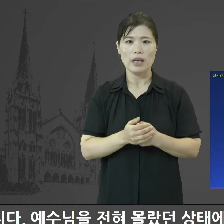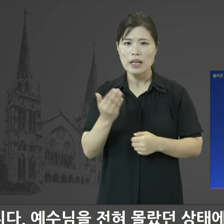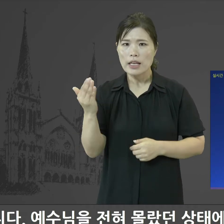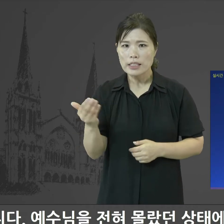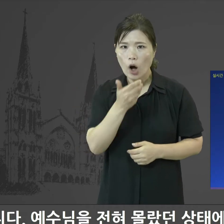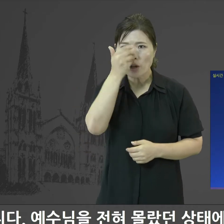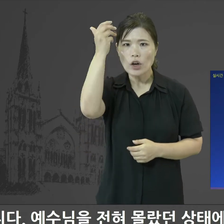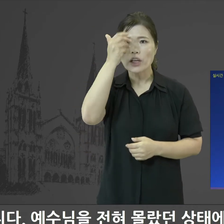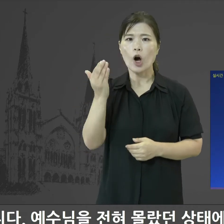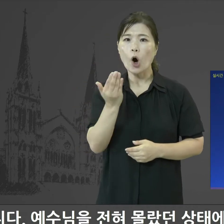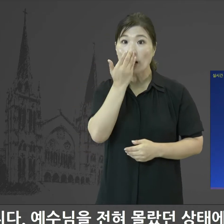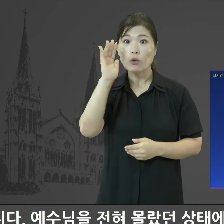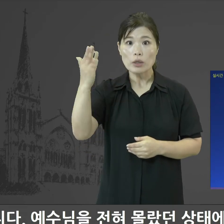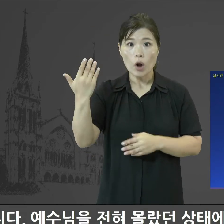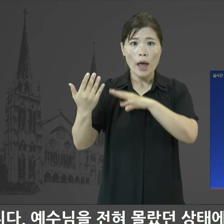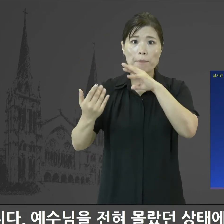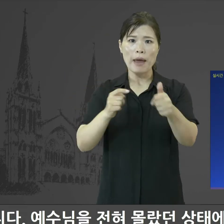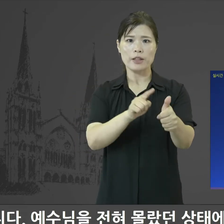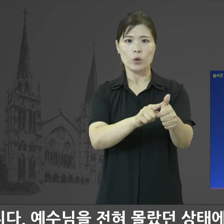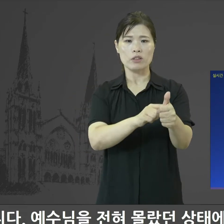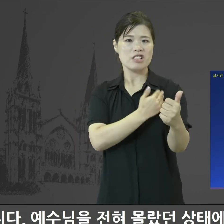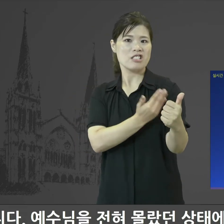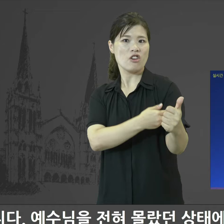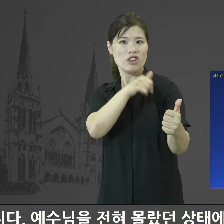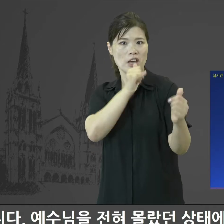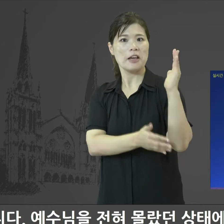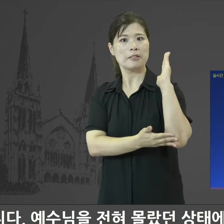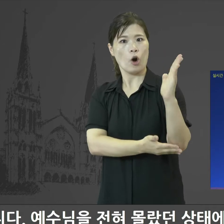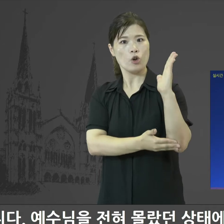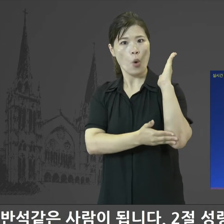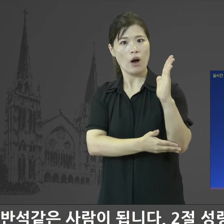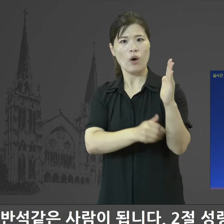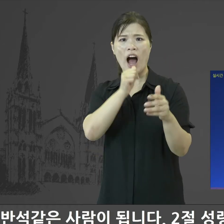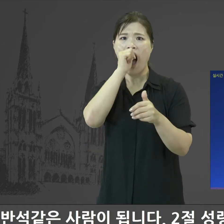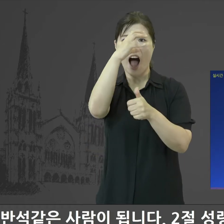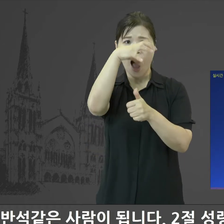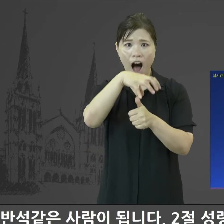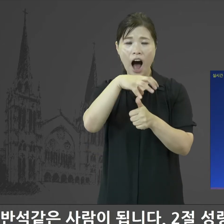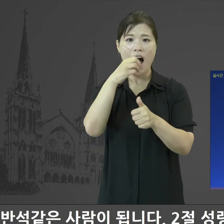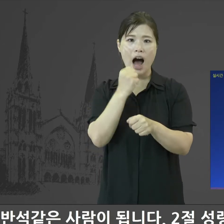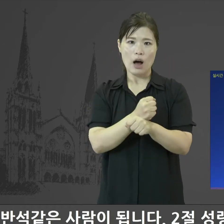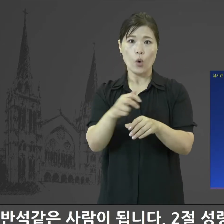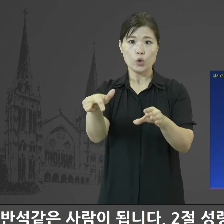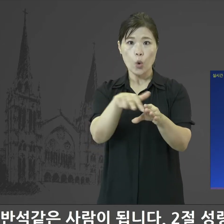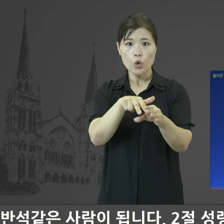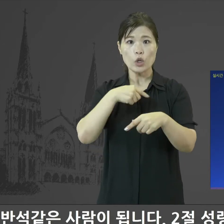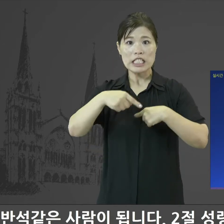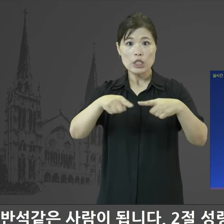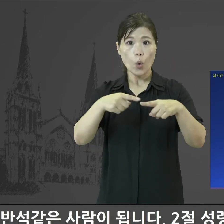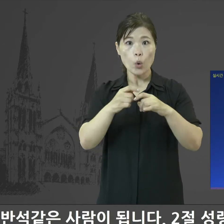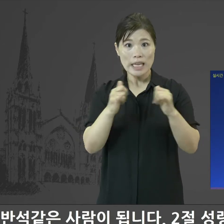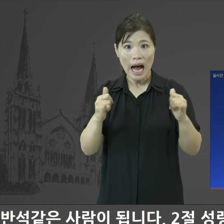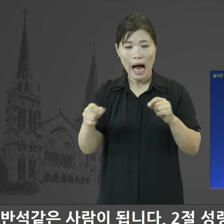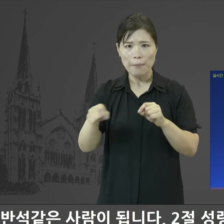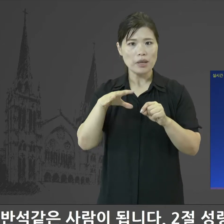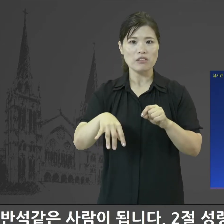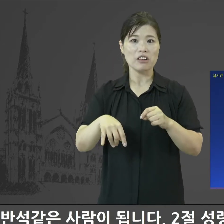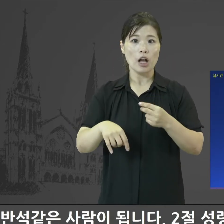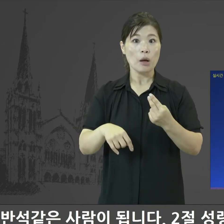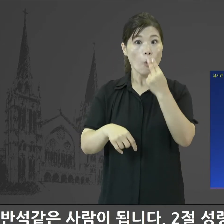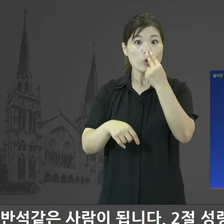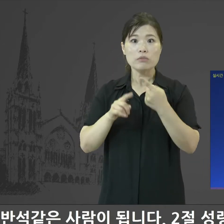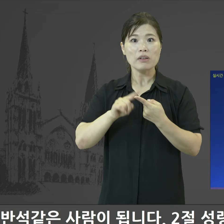하심으로 이제 베드로는 능력 있게 설교하고 또 감옥에 갇히고 종교 지도자들 앞에서도 목숨을 아까워하지 않고